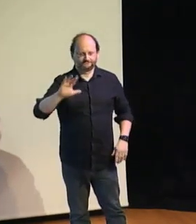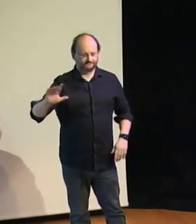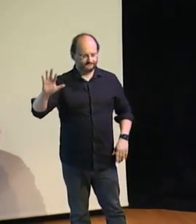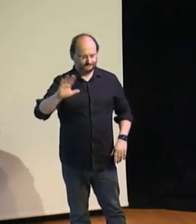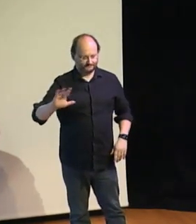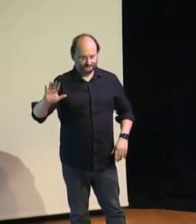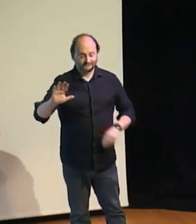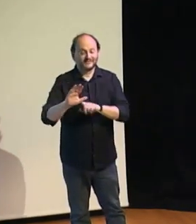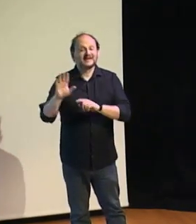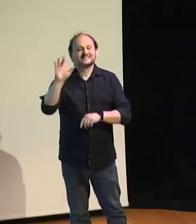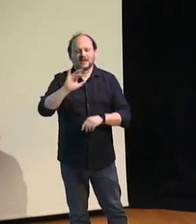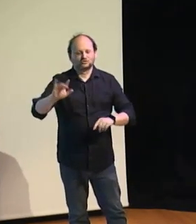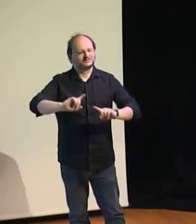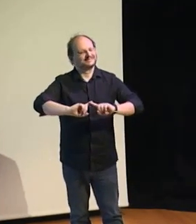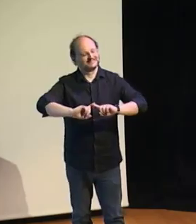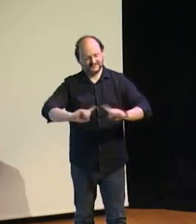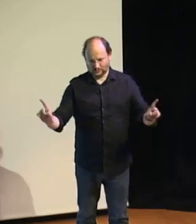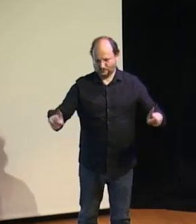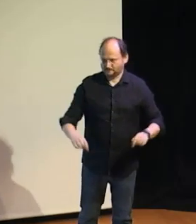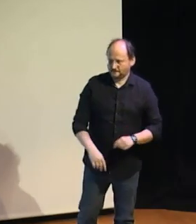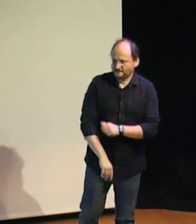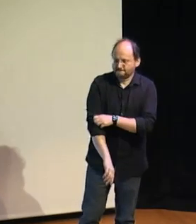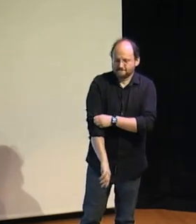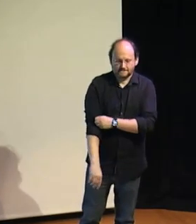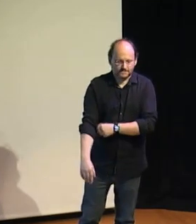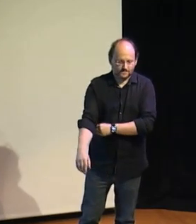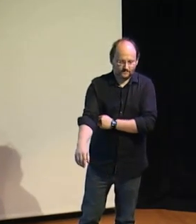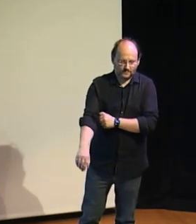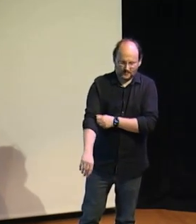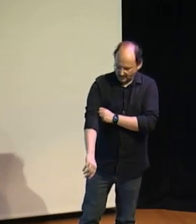Donc ça, c'est plutôt sur la dactylologie. La dactylologie, c'est très différent des signes.